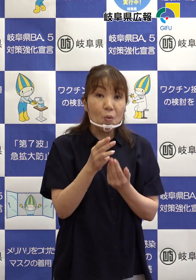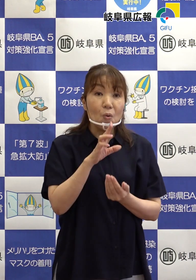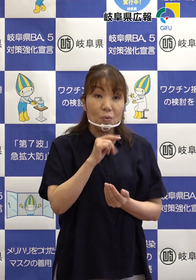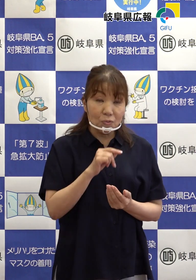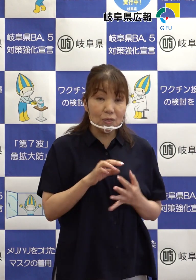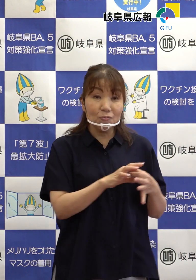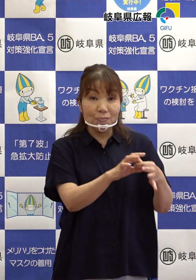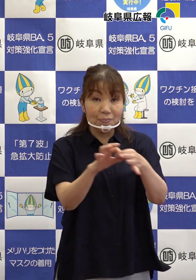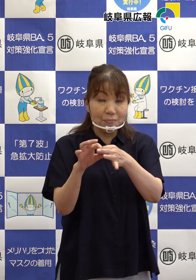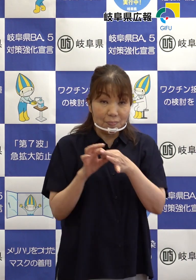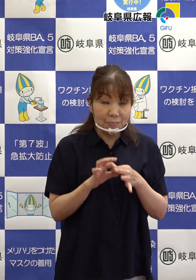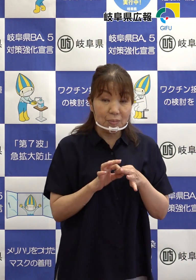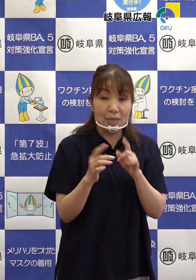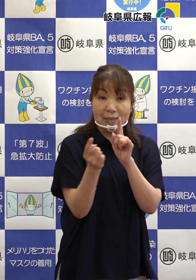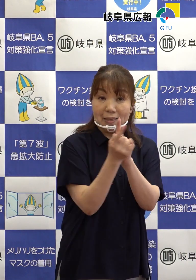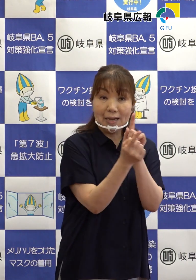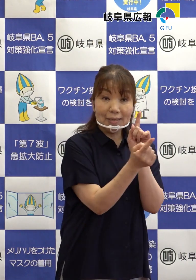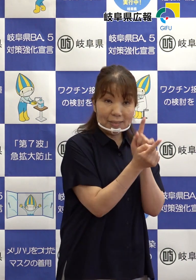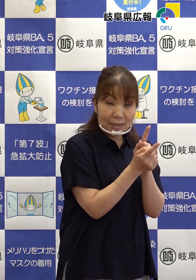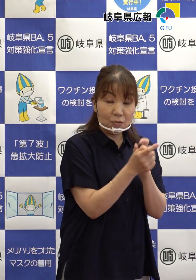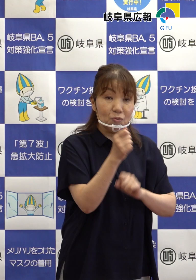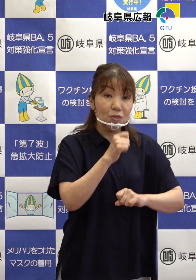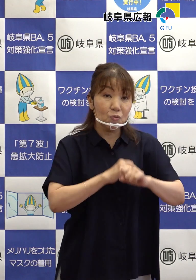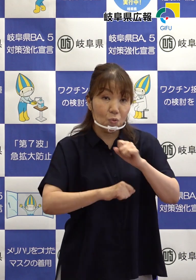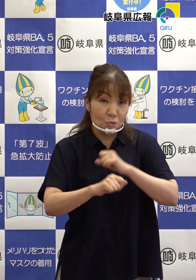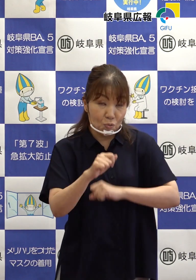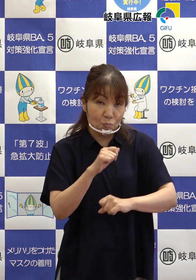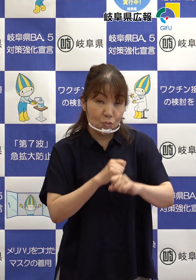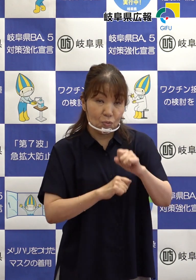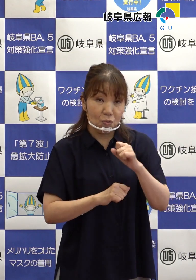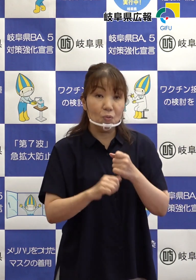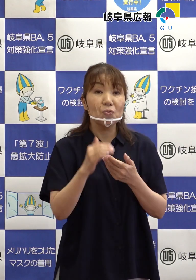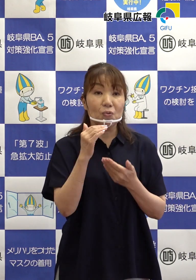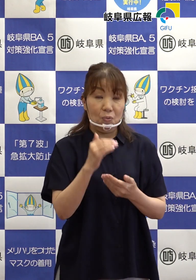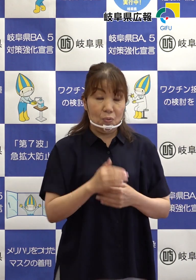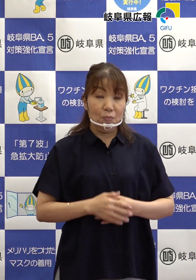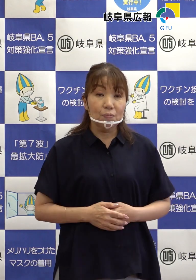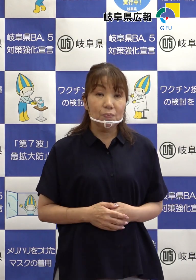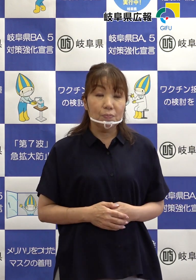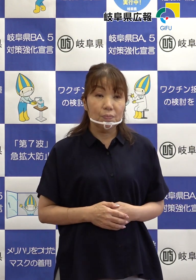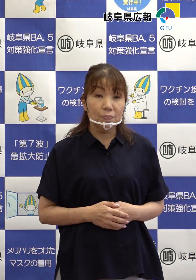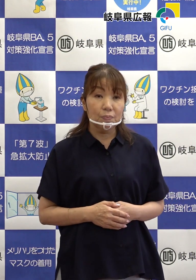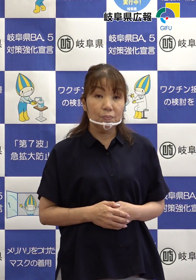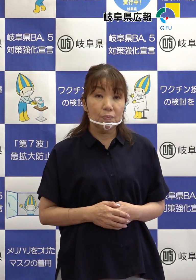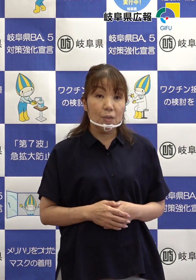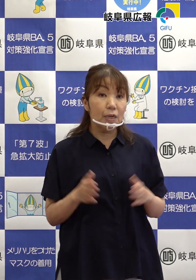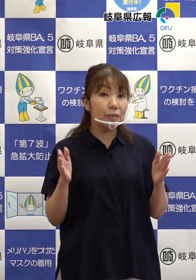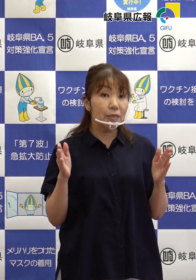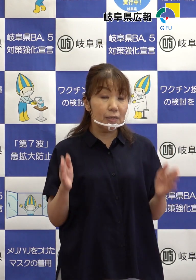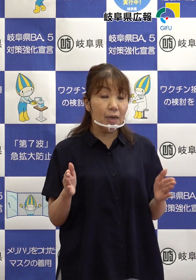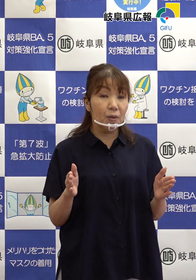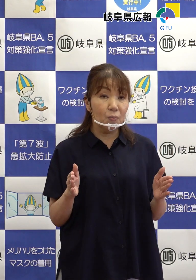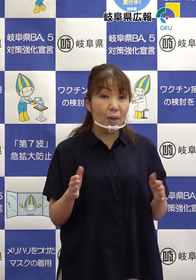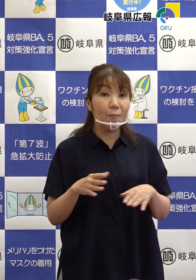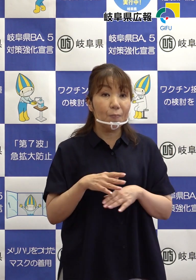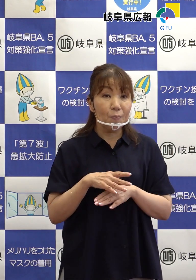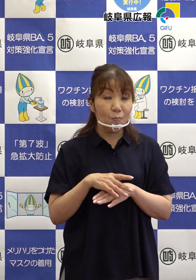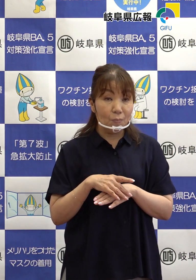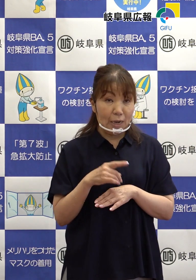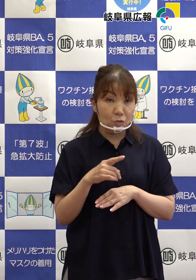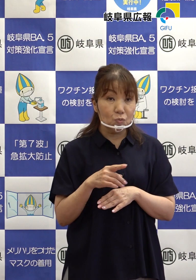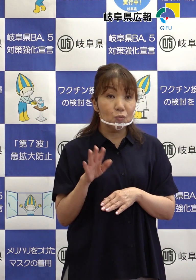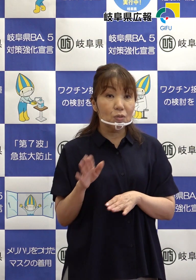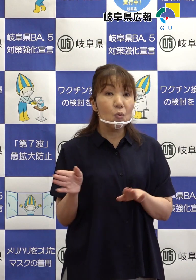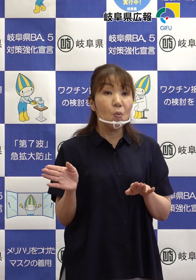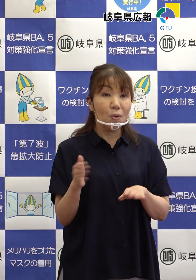それぞれ対策に取り組んでいただこうとこういうことでござい期間はまずは